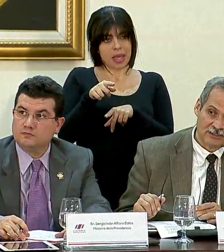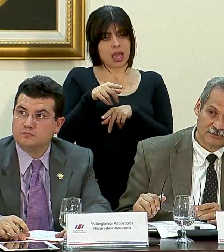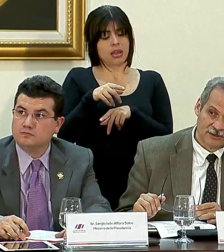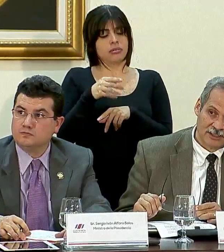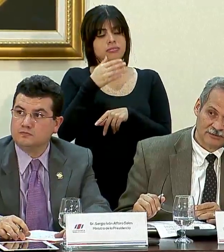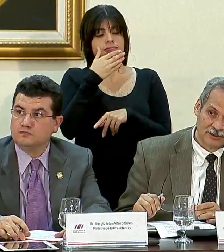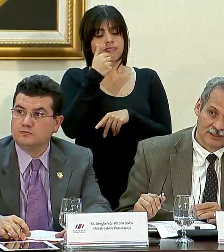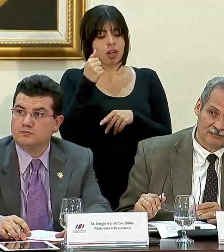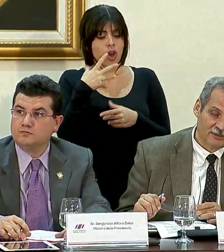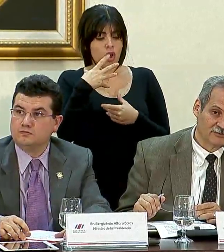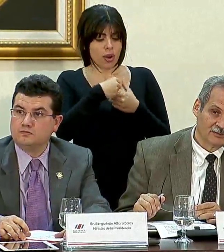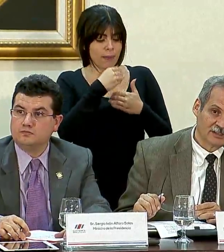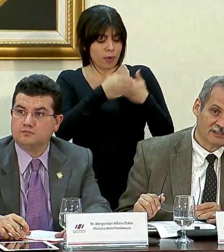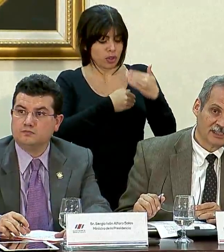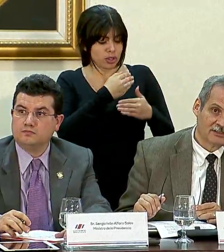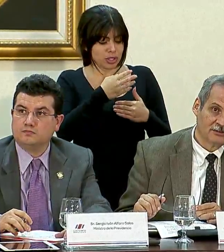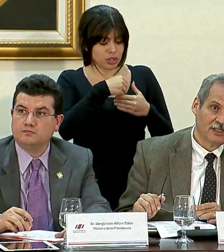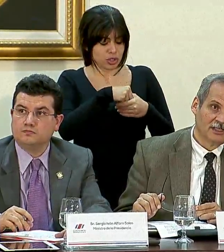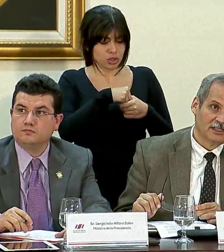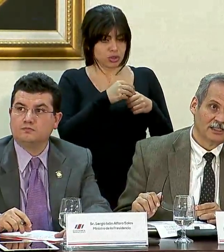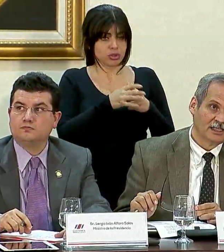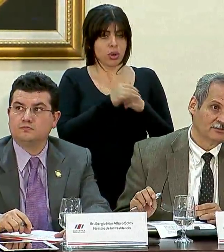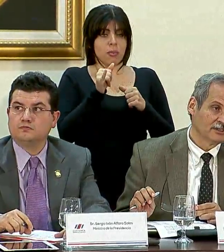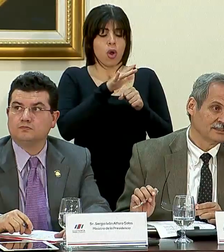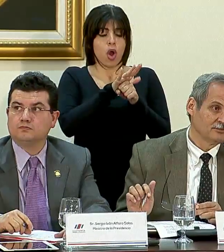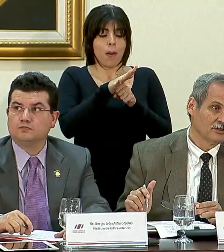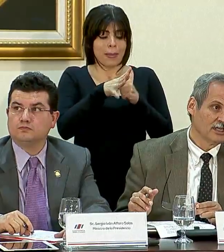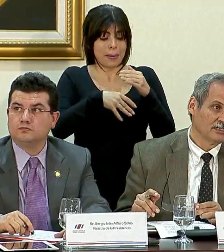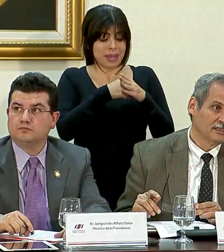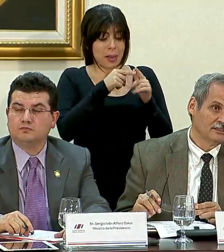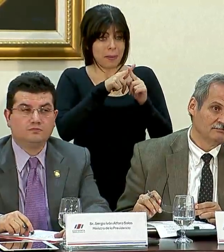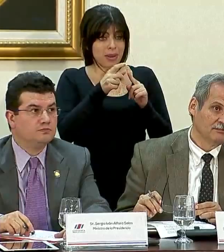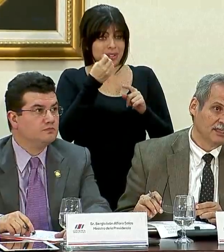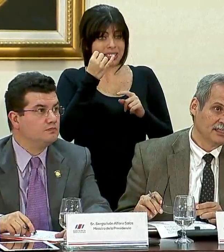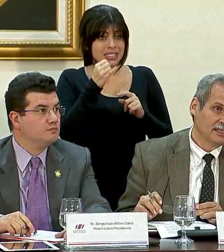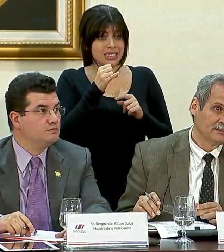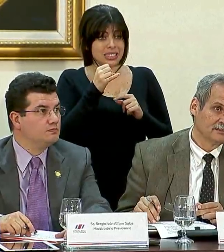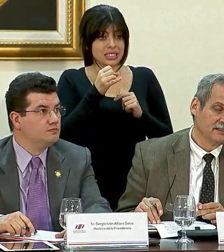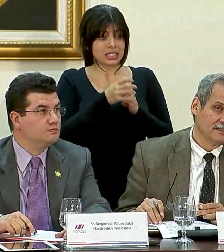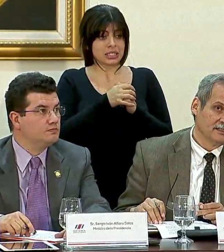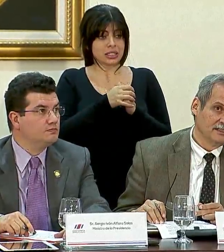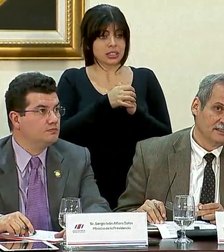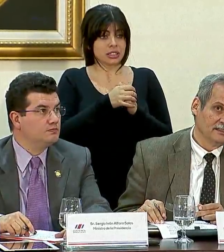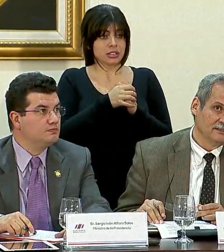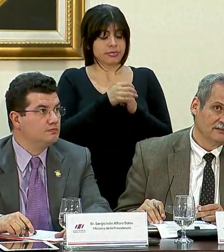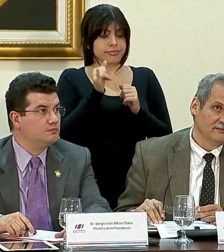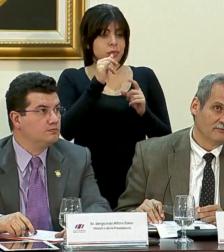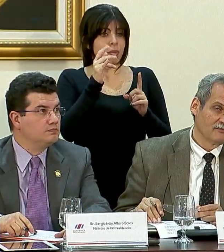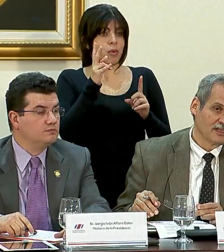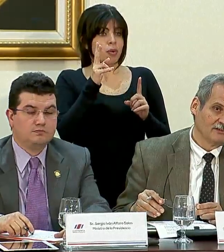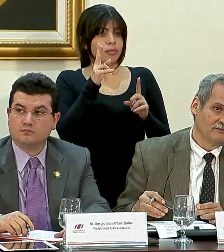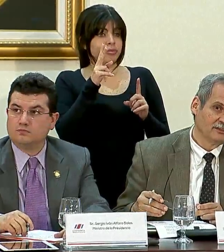los procesos dentro del servicio fitosanitario, y el hecho de que se pongan medidas